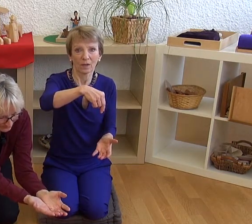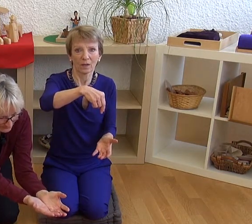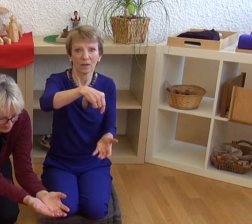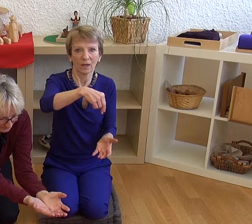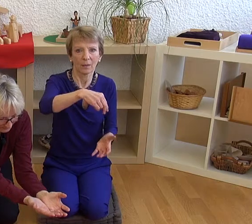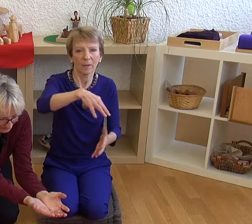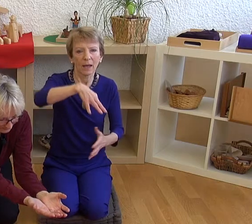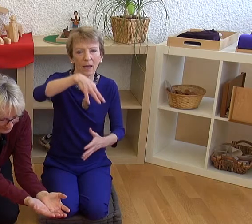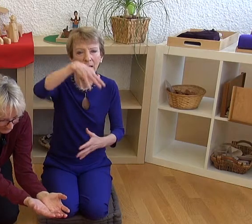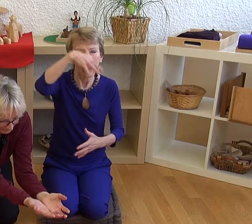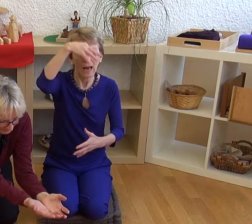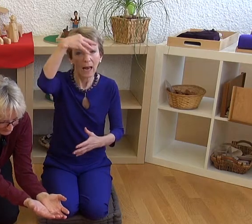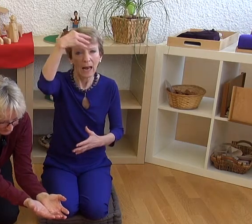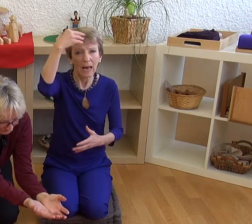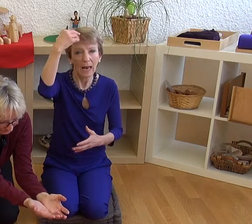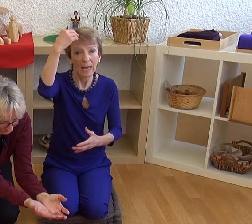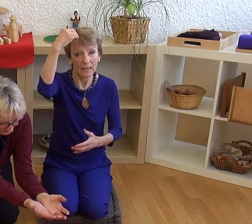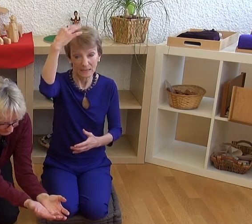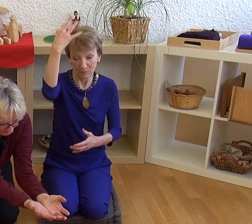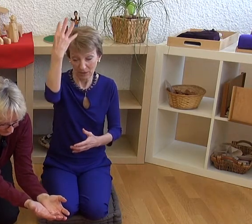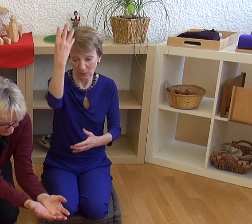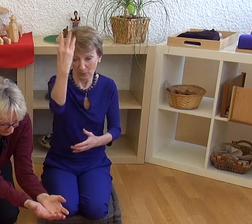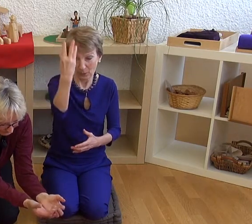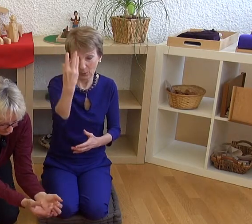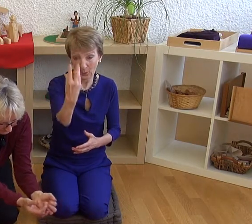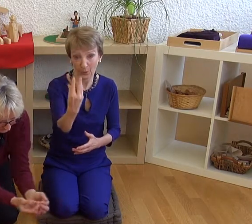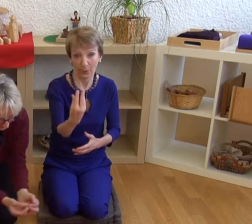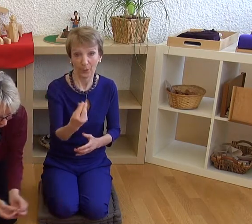mais l'Esprit Saint allait bientôt descendre.